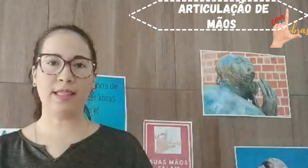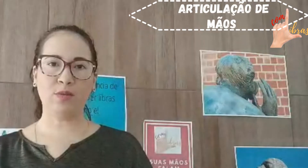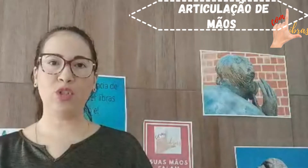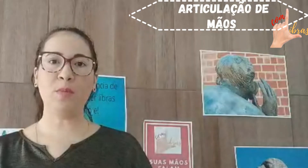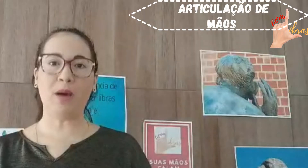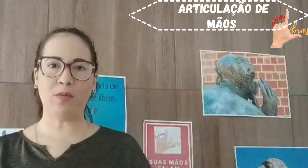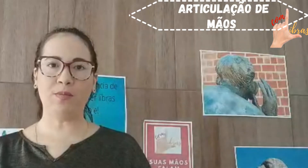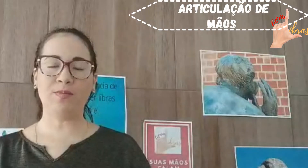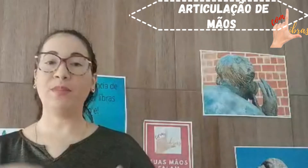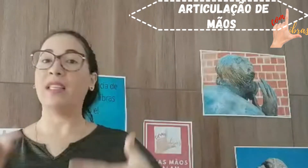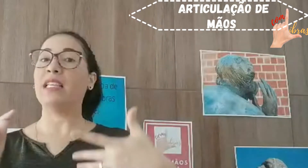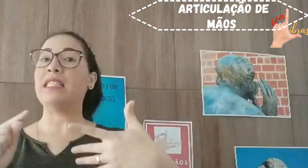de mão.